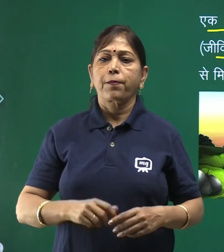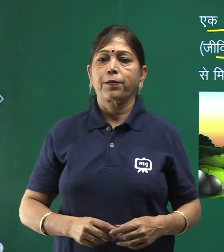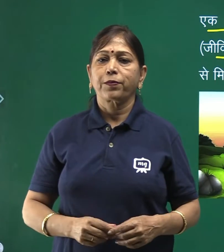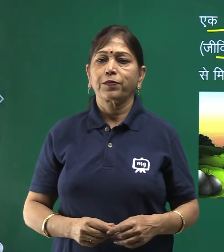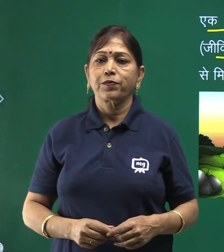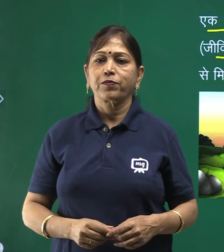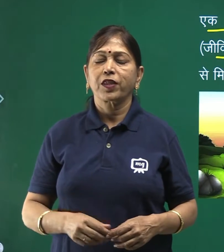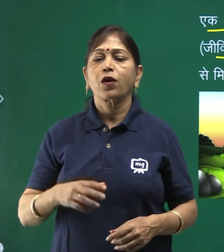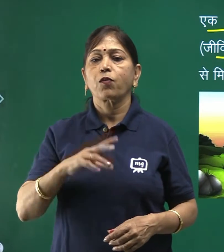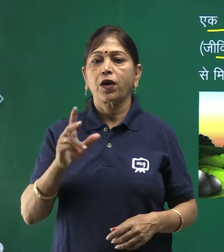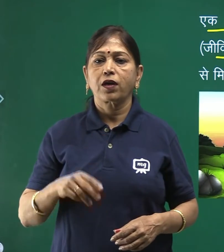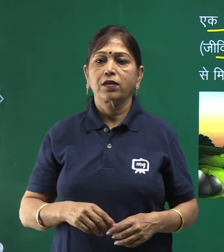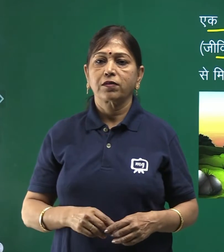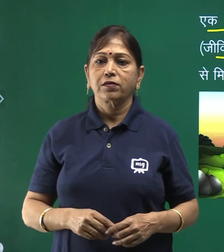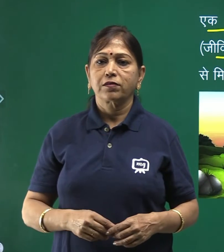व